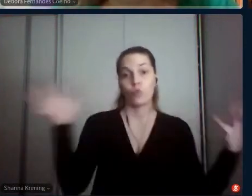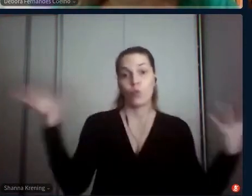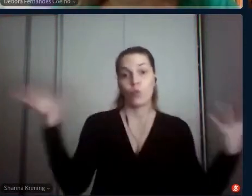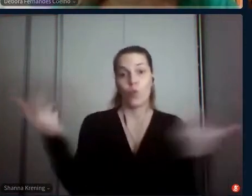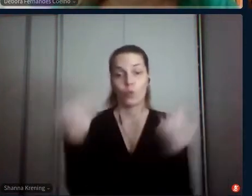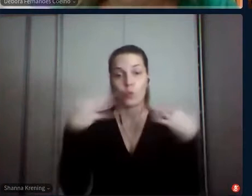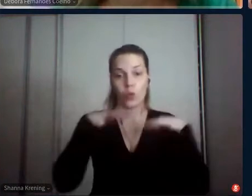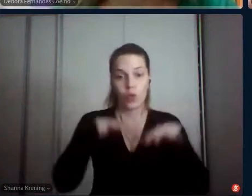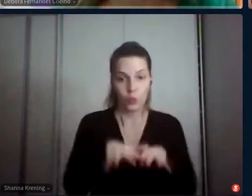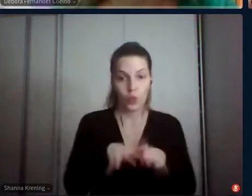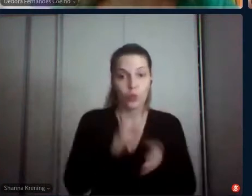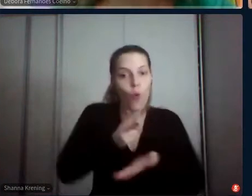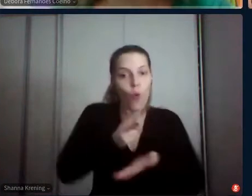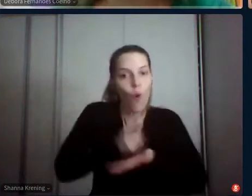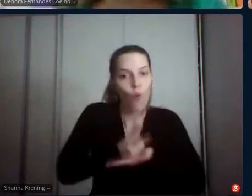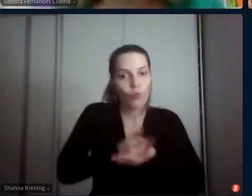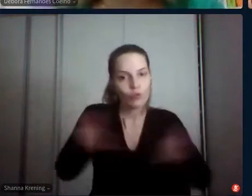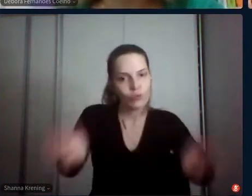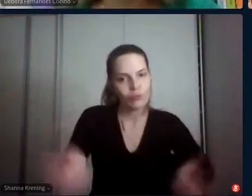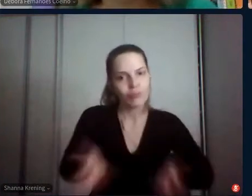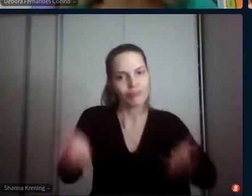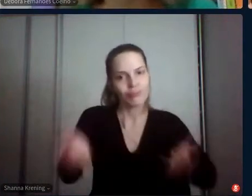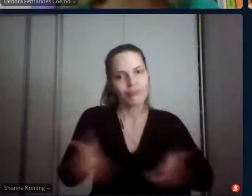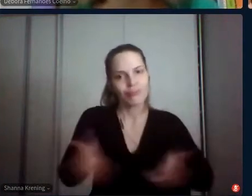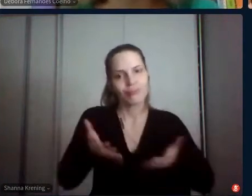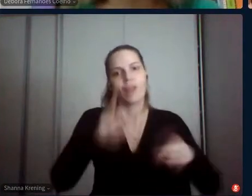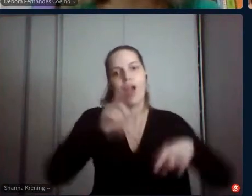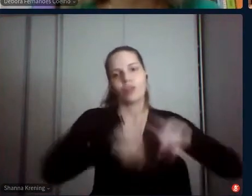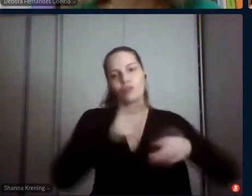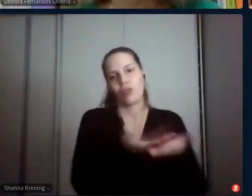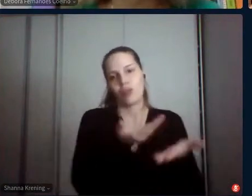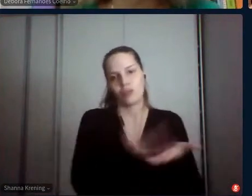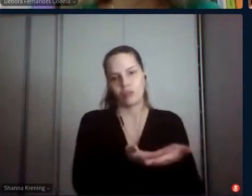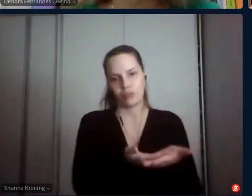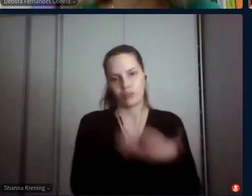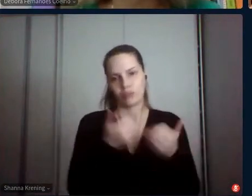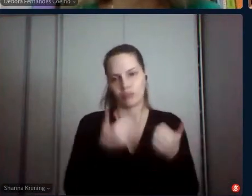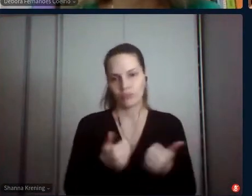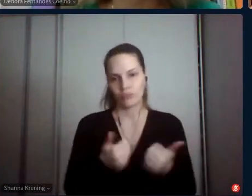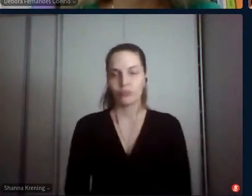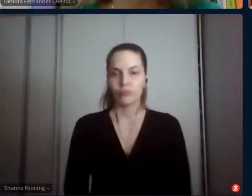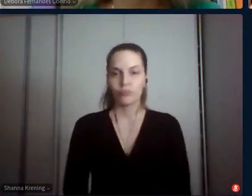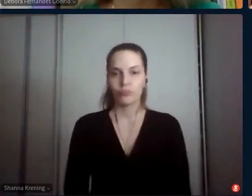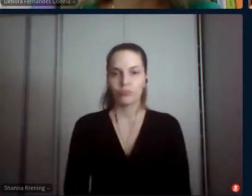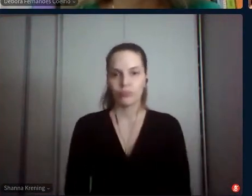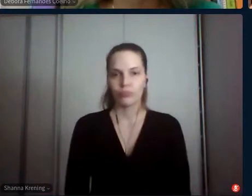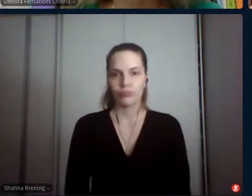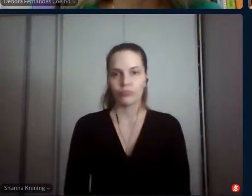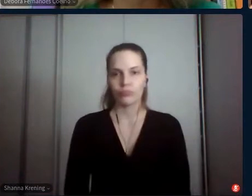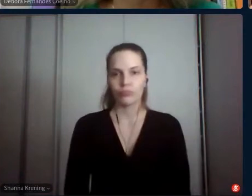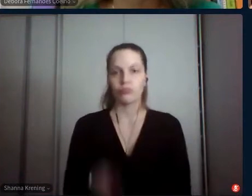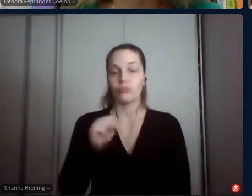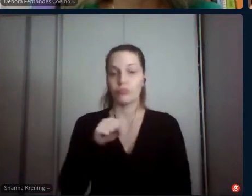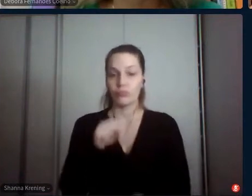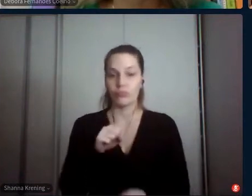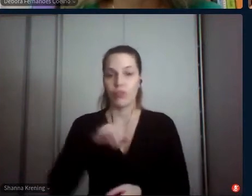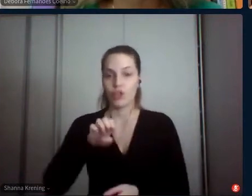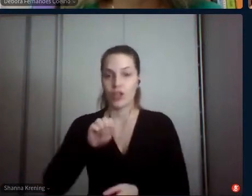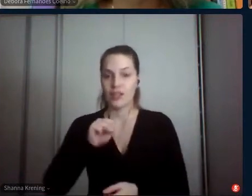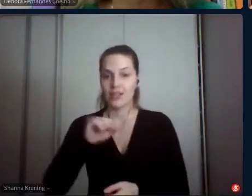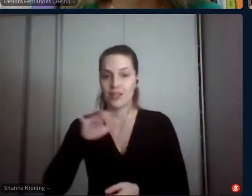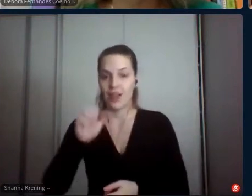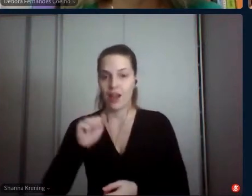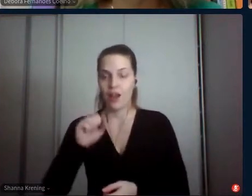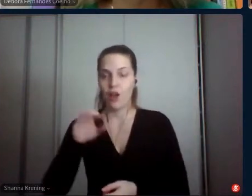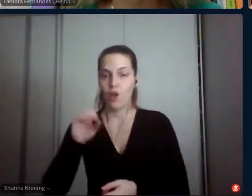suas atividades. A Jéssica de Oliveira faz, né? Então, ou seja, quem depende do auxílio vai ser obrigado a realizar a